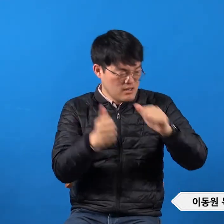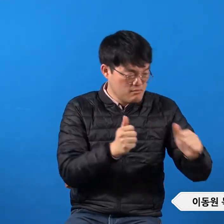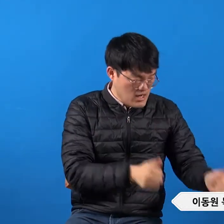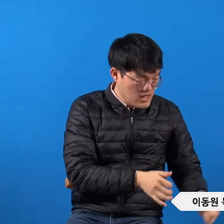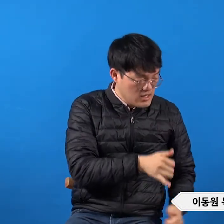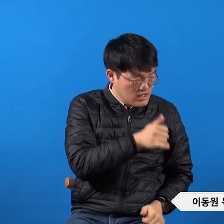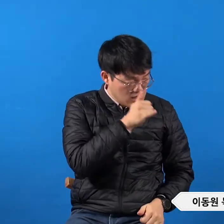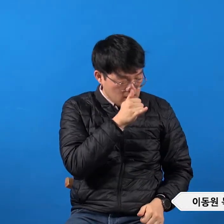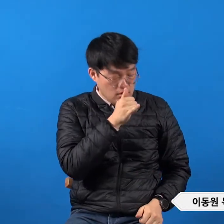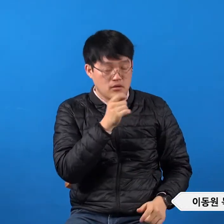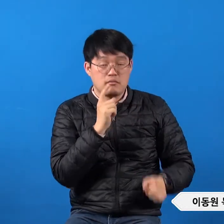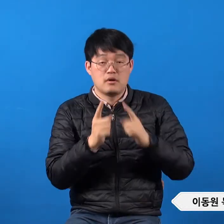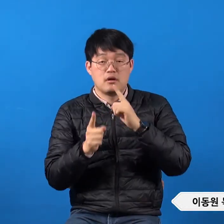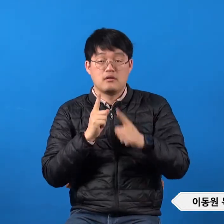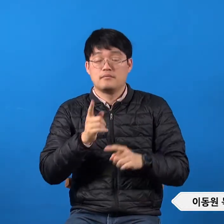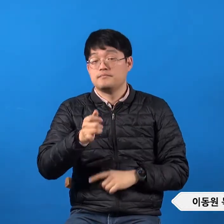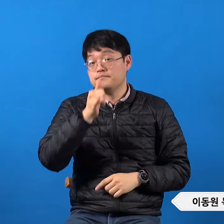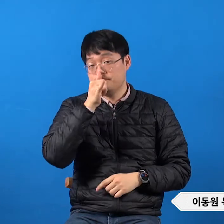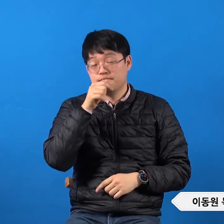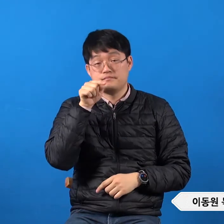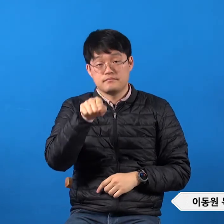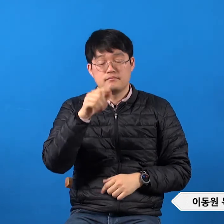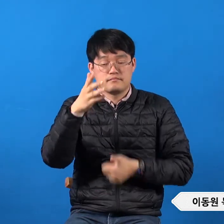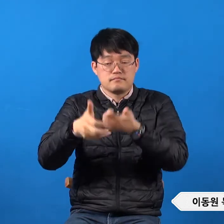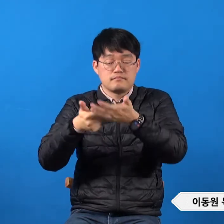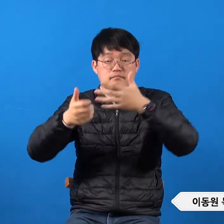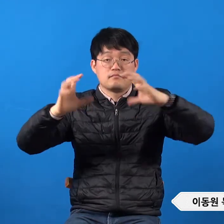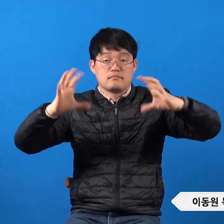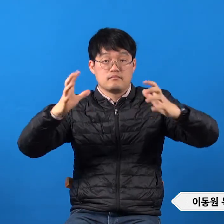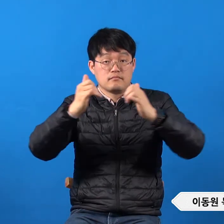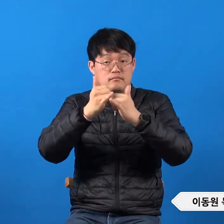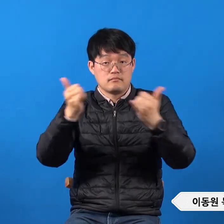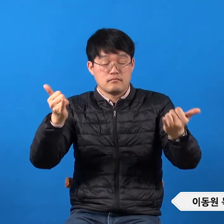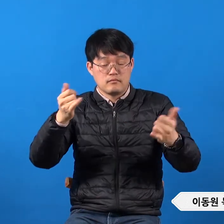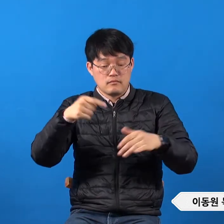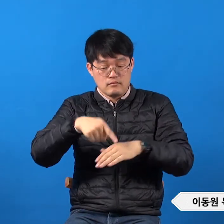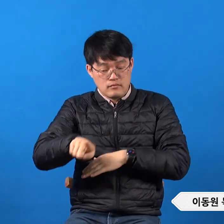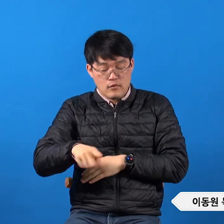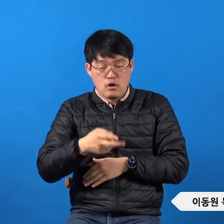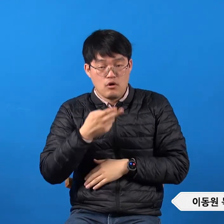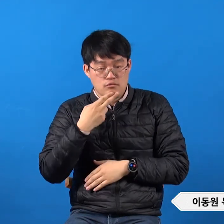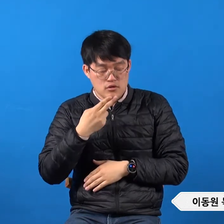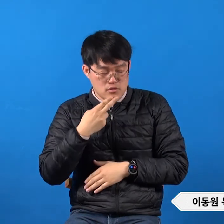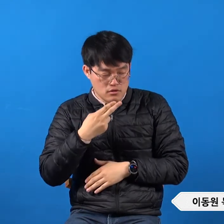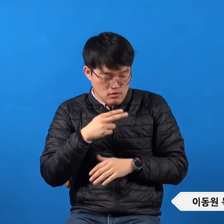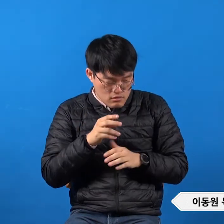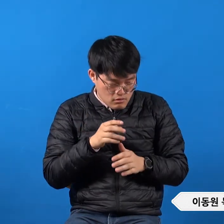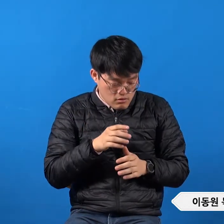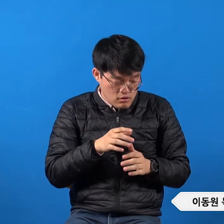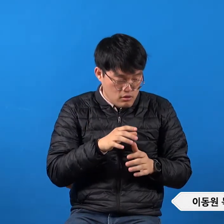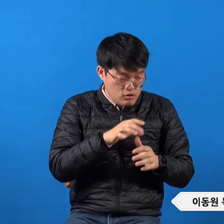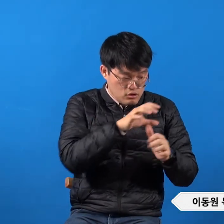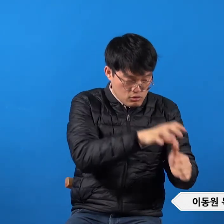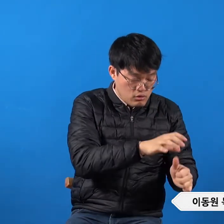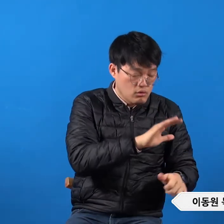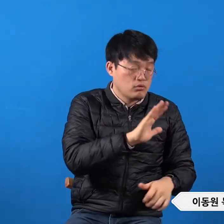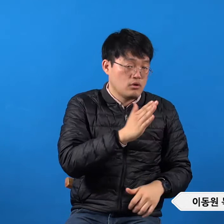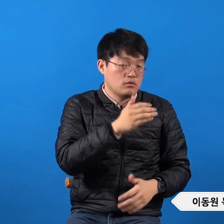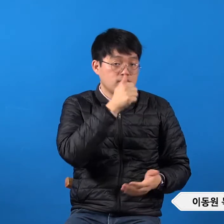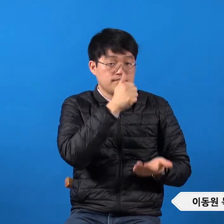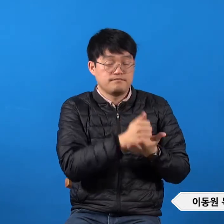하고 계시다는 사실입니다. 이건 하나님의 백성들에게도 예외 없이 적용되는 죄악들이라는